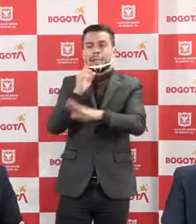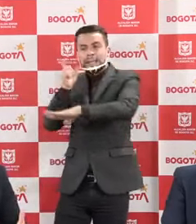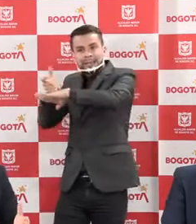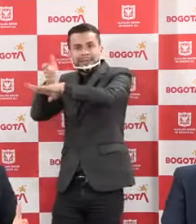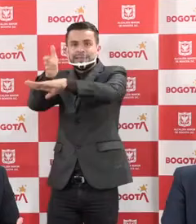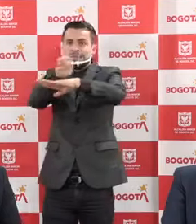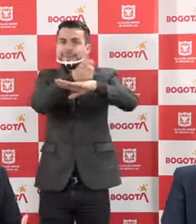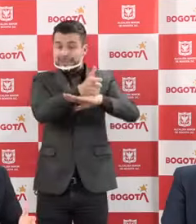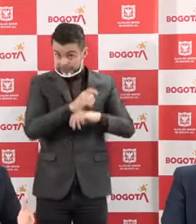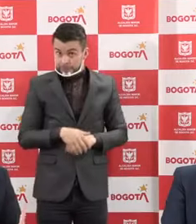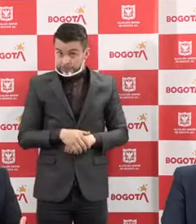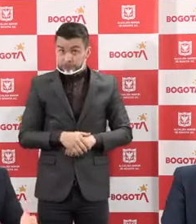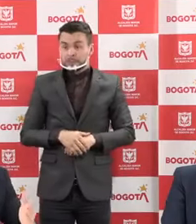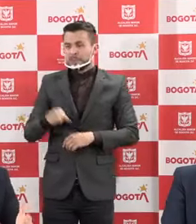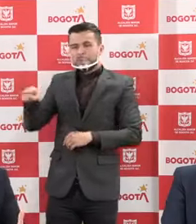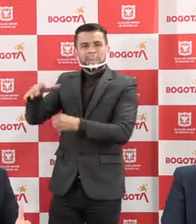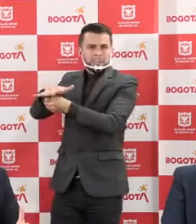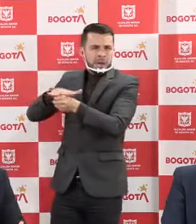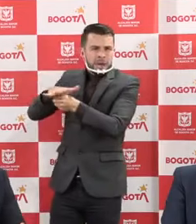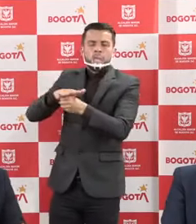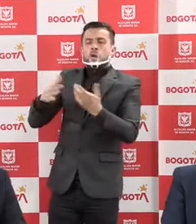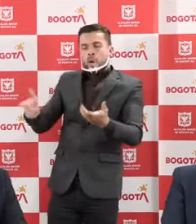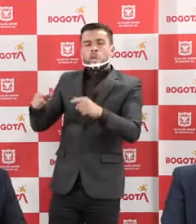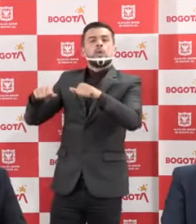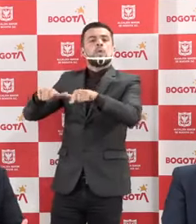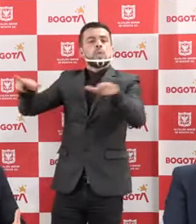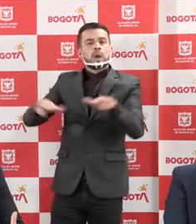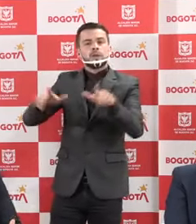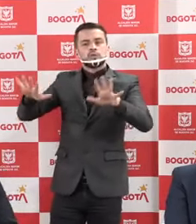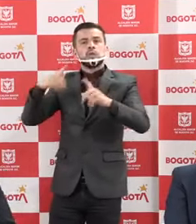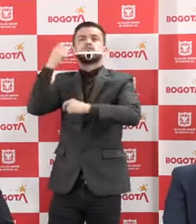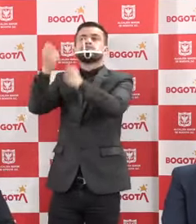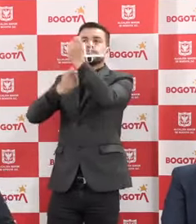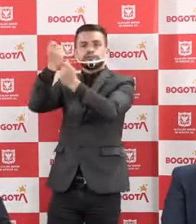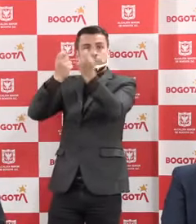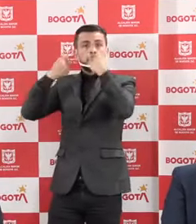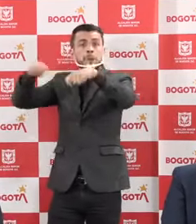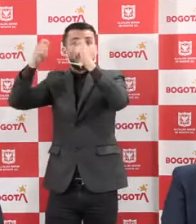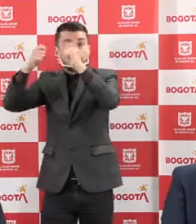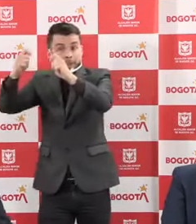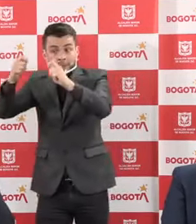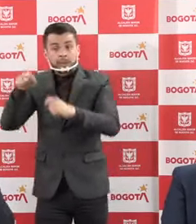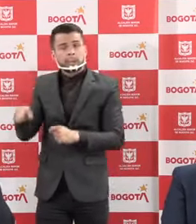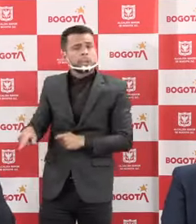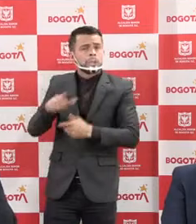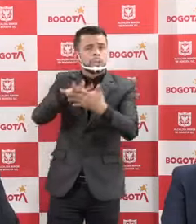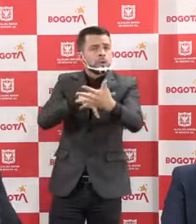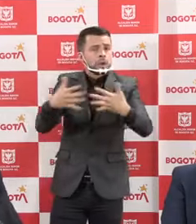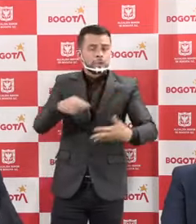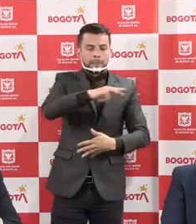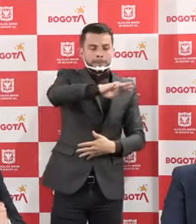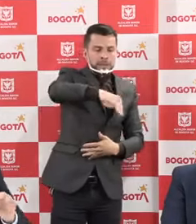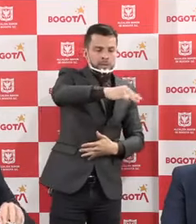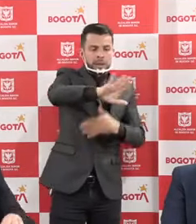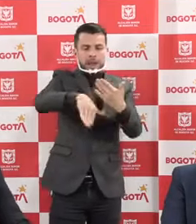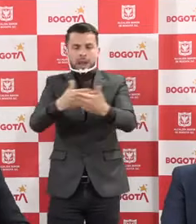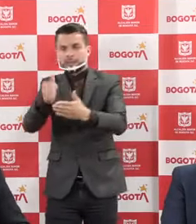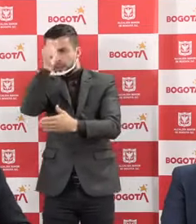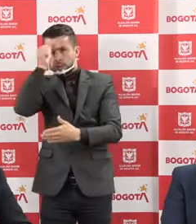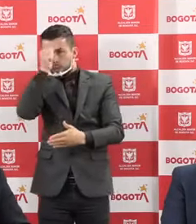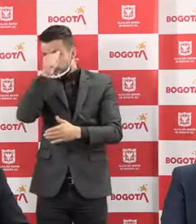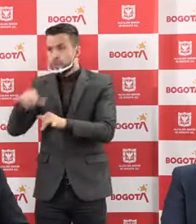el mismo tiempo de apertura del comercio de miércoles a domingo en los mismos horarios y